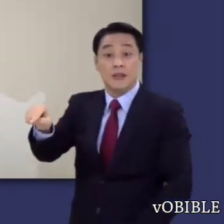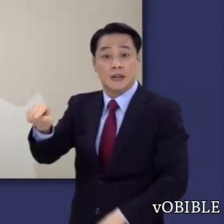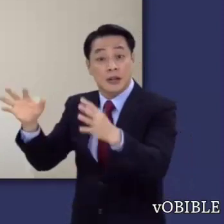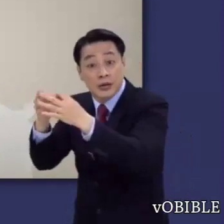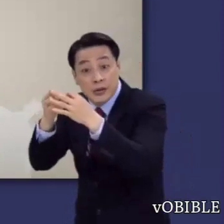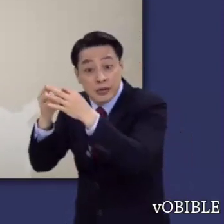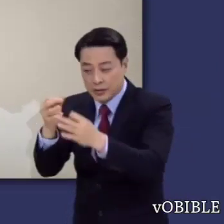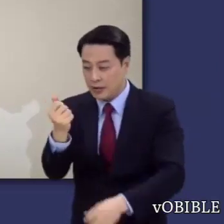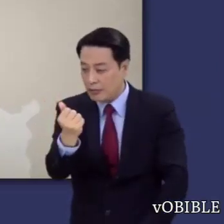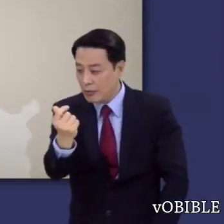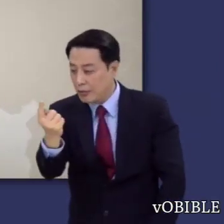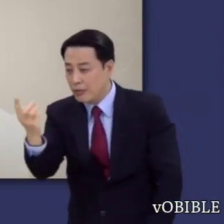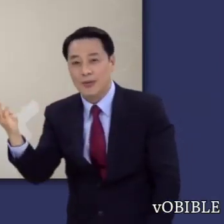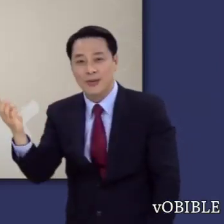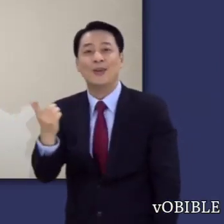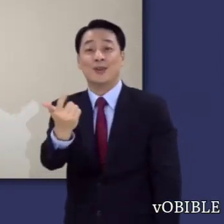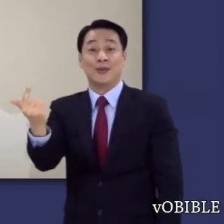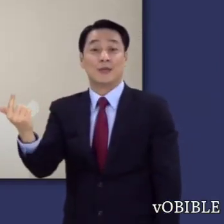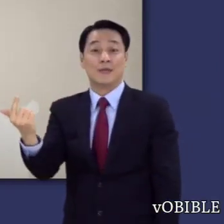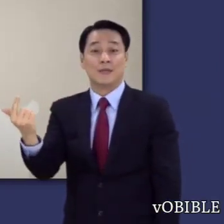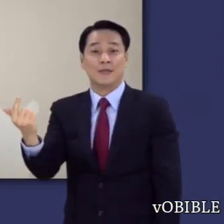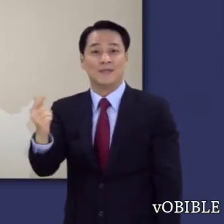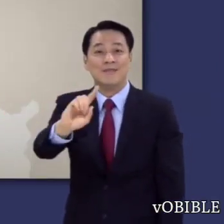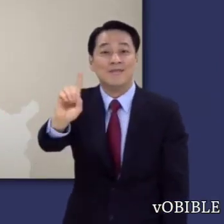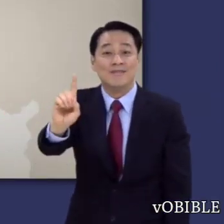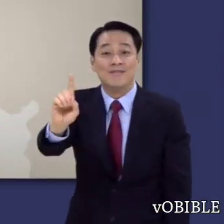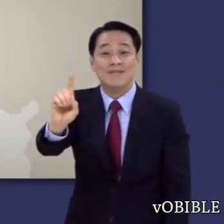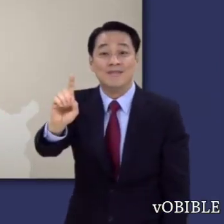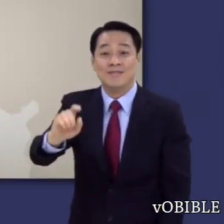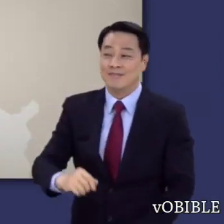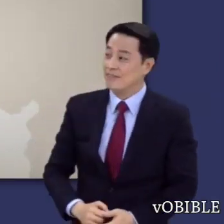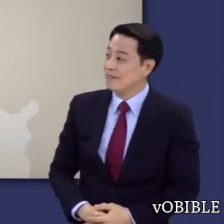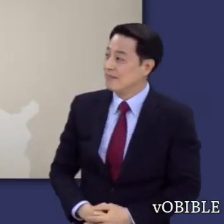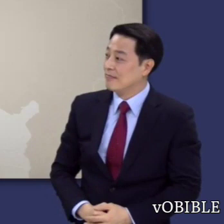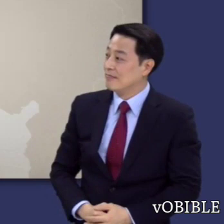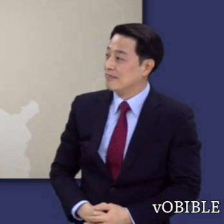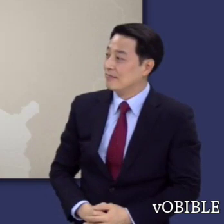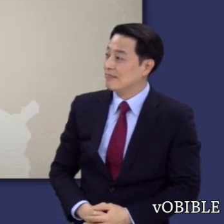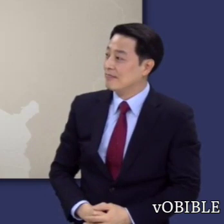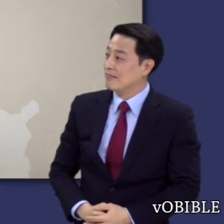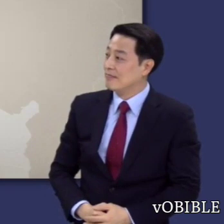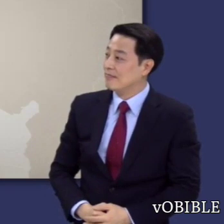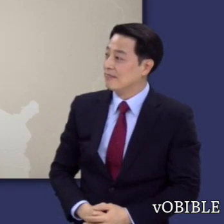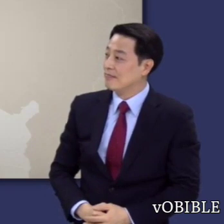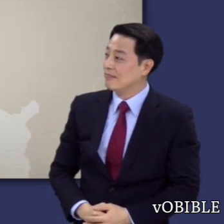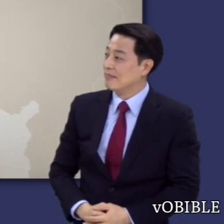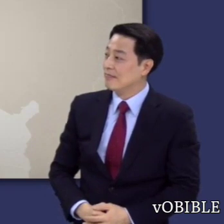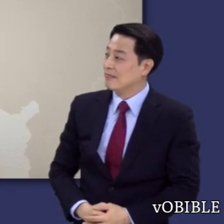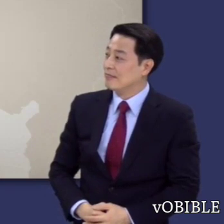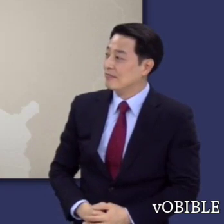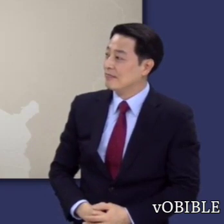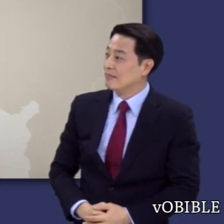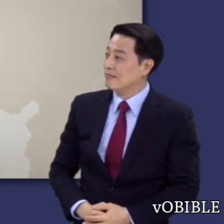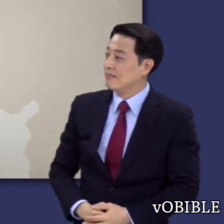保罗写这封信给加拉太行省的一些会众，其中可能包括皮西迪亚的安提阿、以哥念、路斯